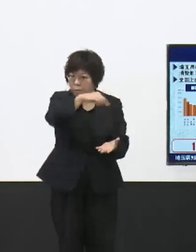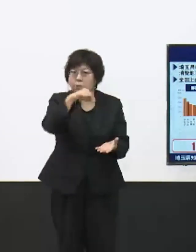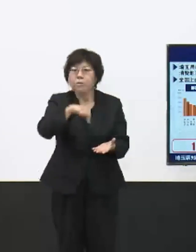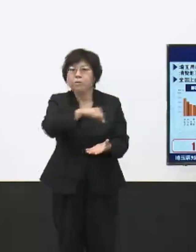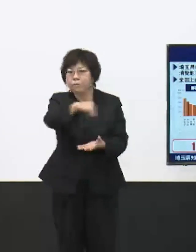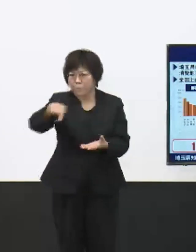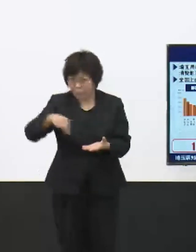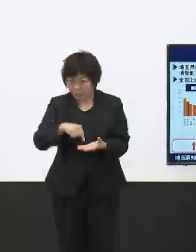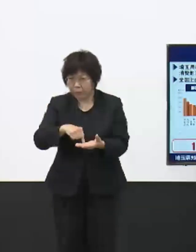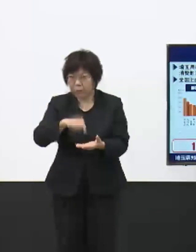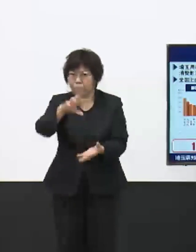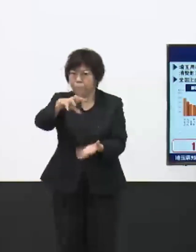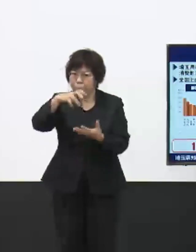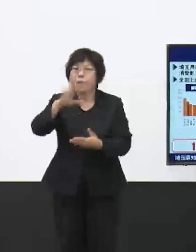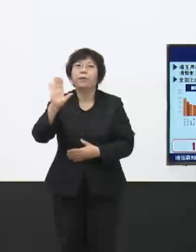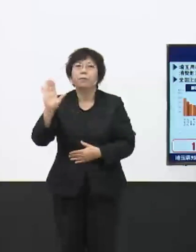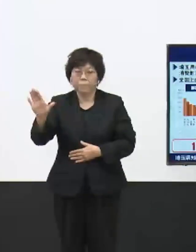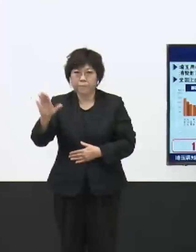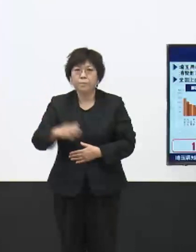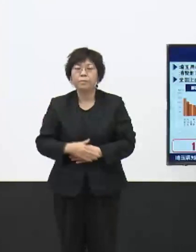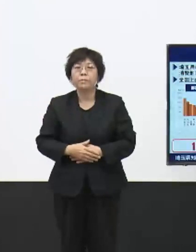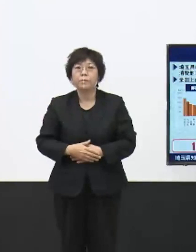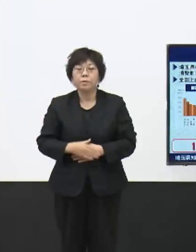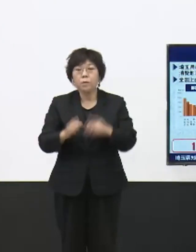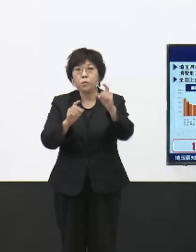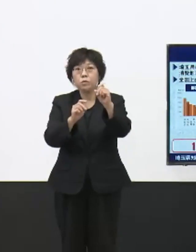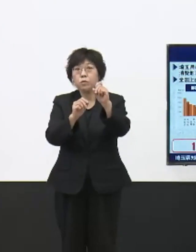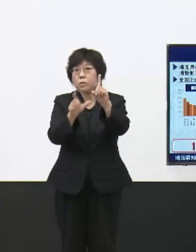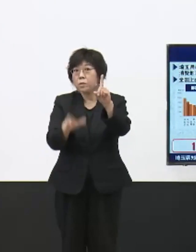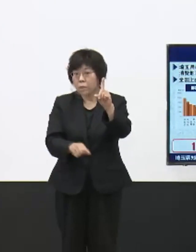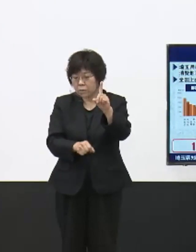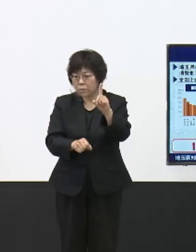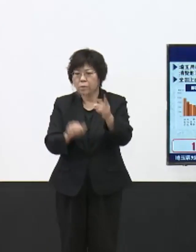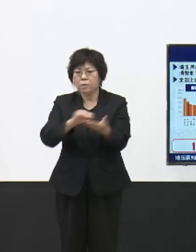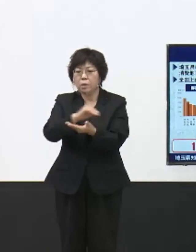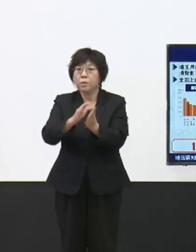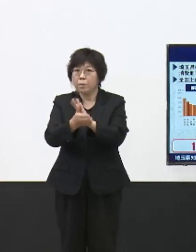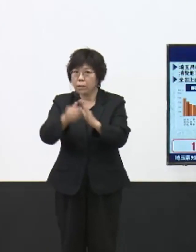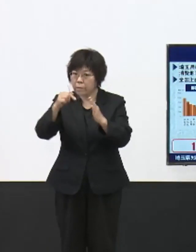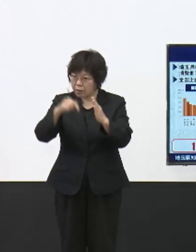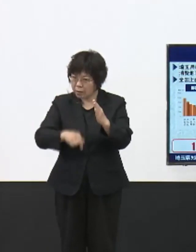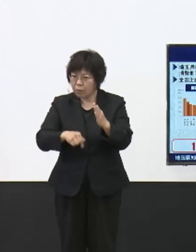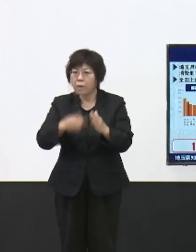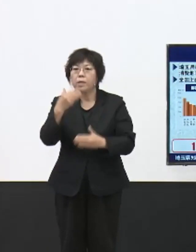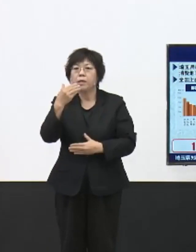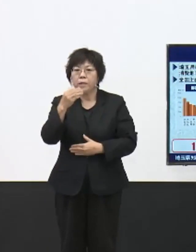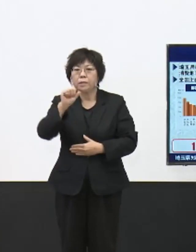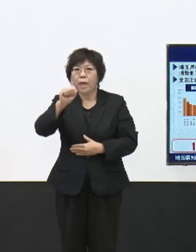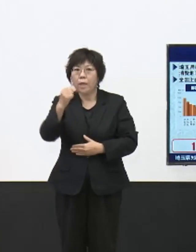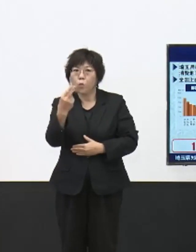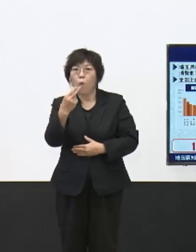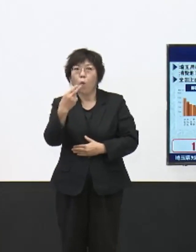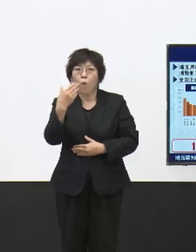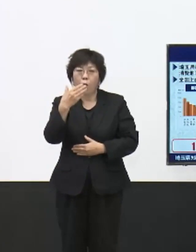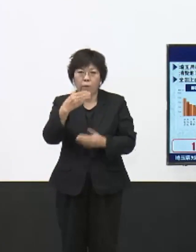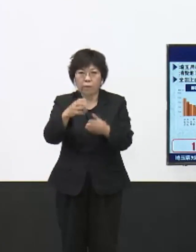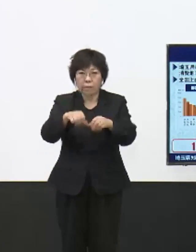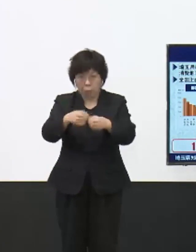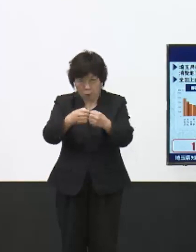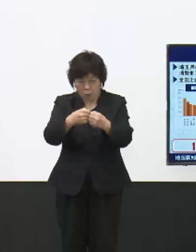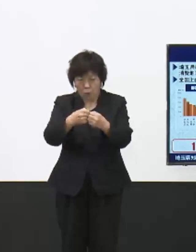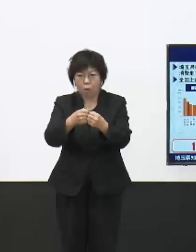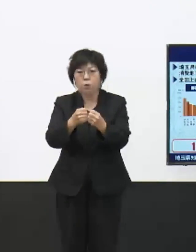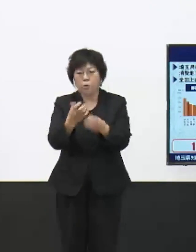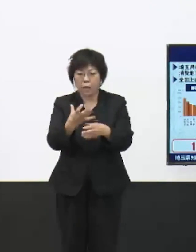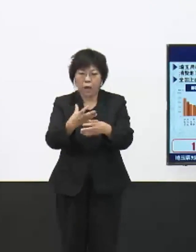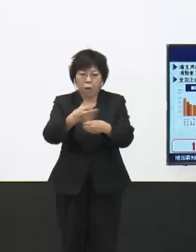には埼玉県でも産出額が全国1位の里芋、ほうれん草、あ